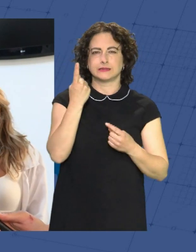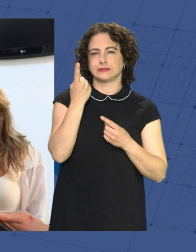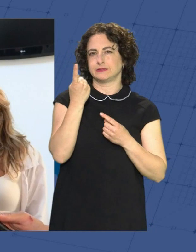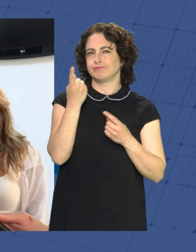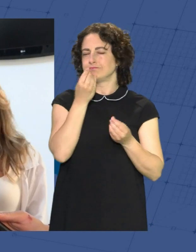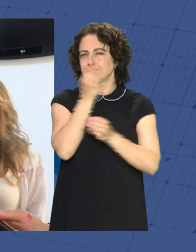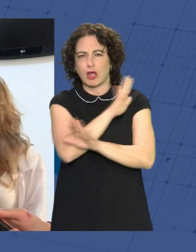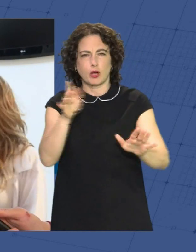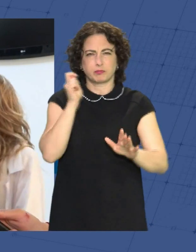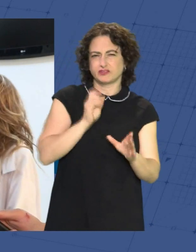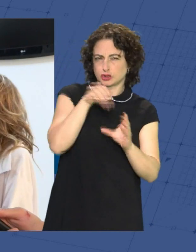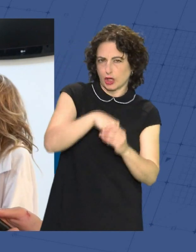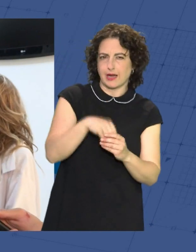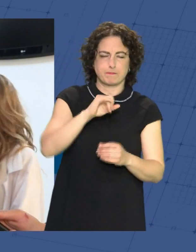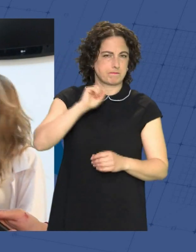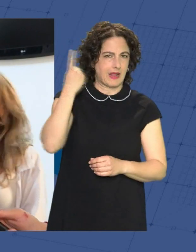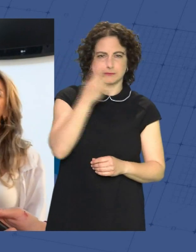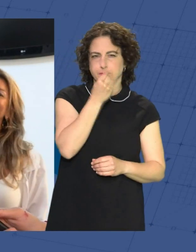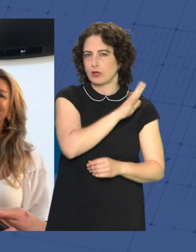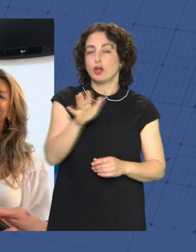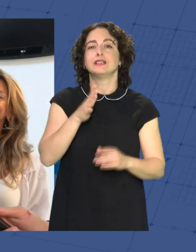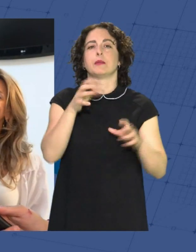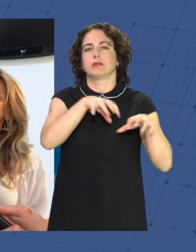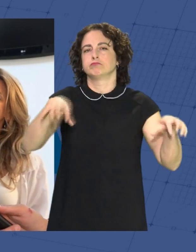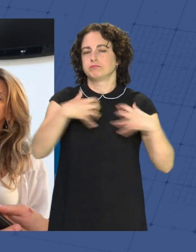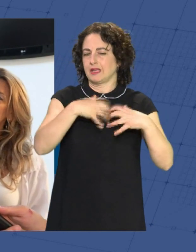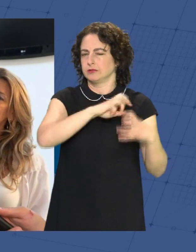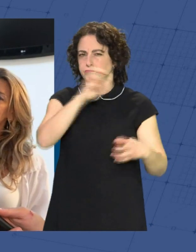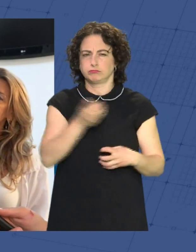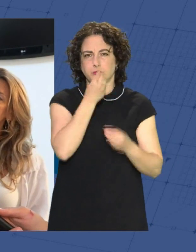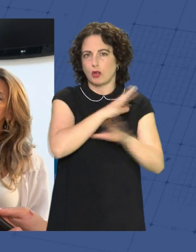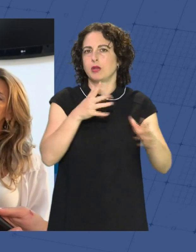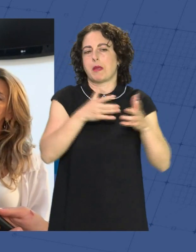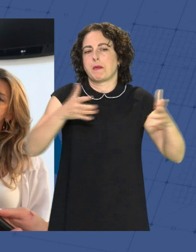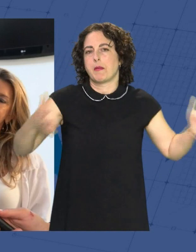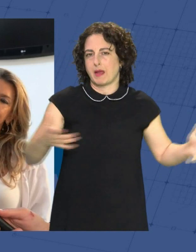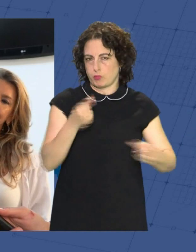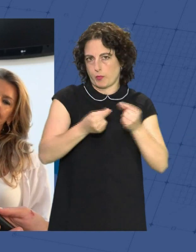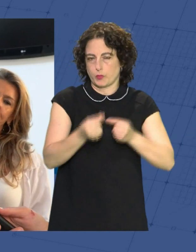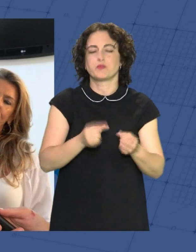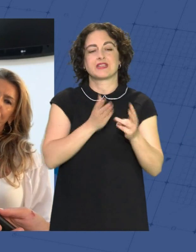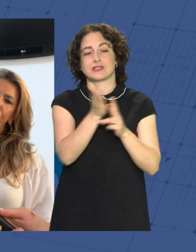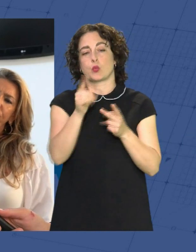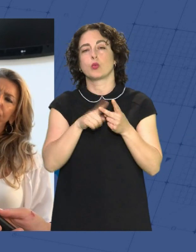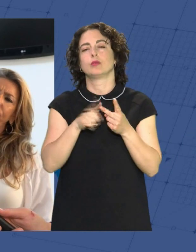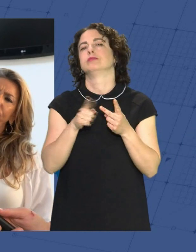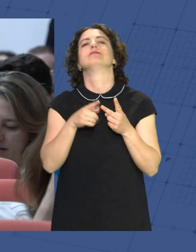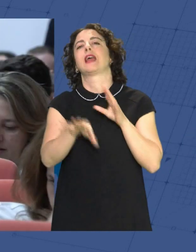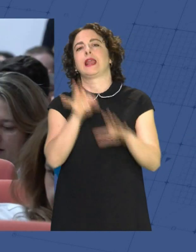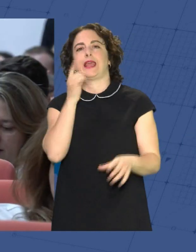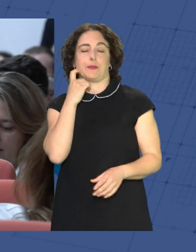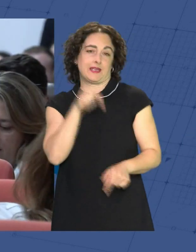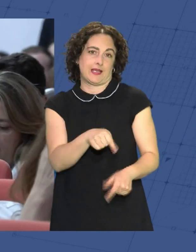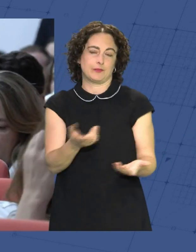que mejores profesionales tiene y que mejor equipamiento también y además que seguimos creciendo. Y la segunda vertiente es, lógicamente, haber elegido Almería.